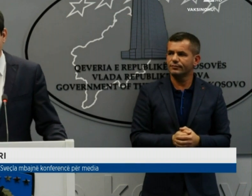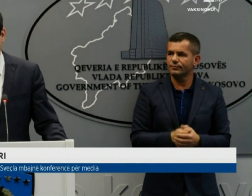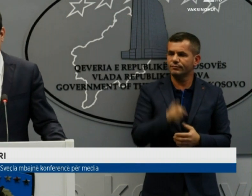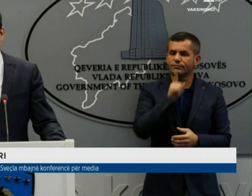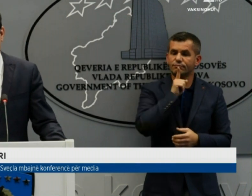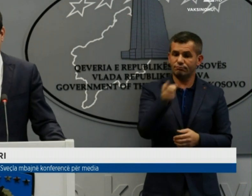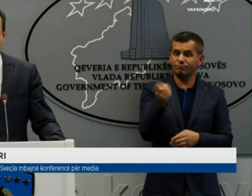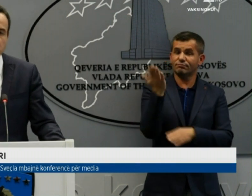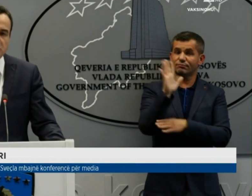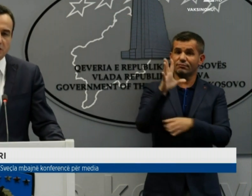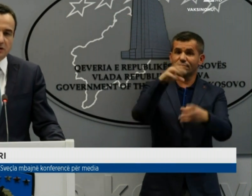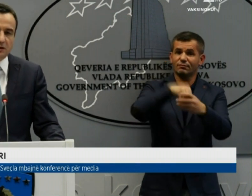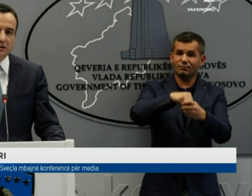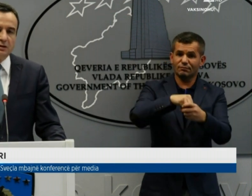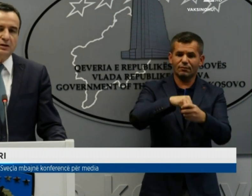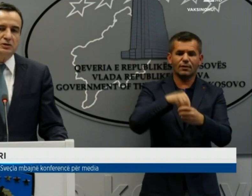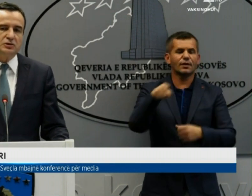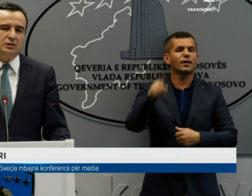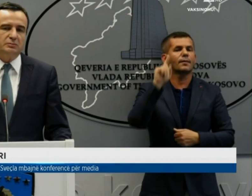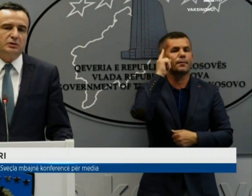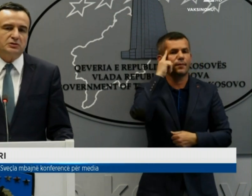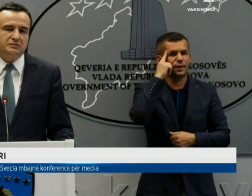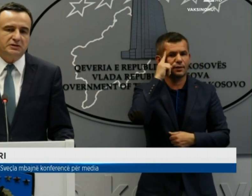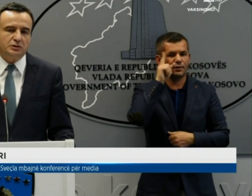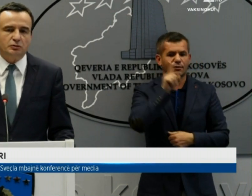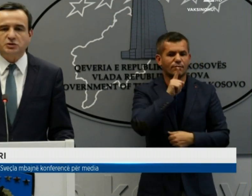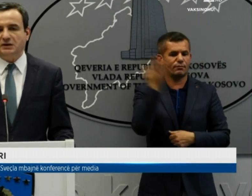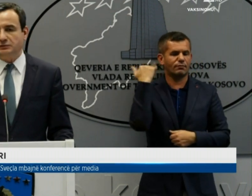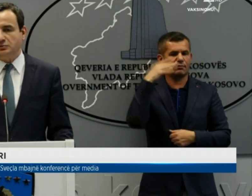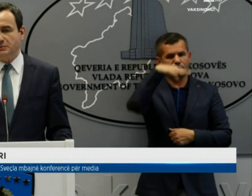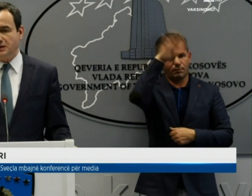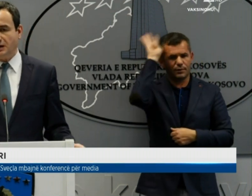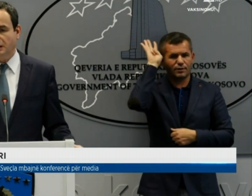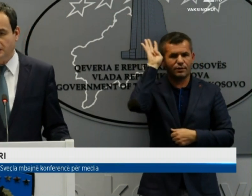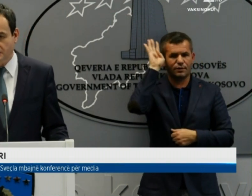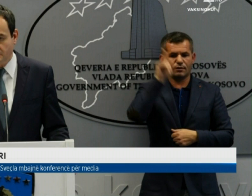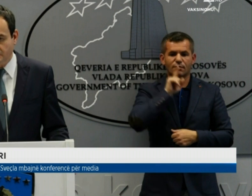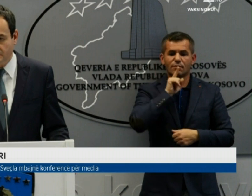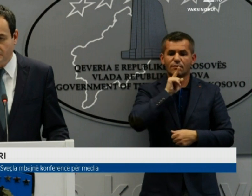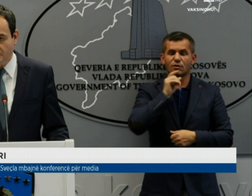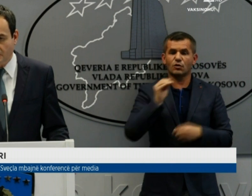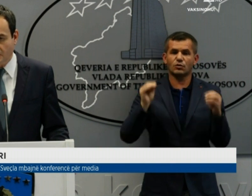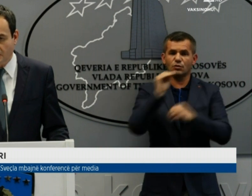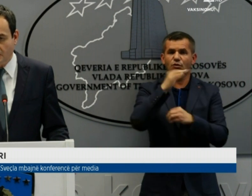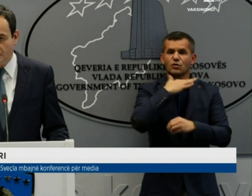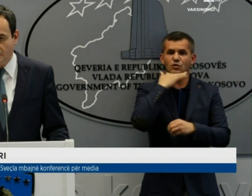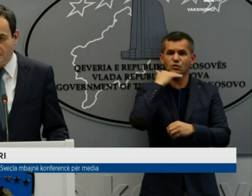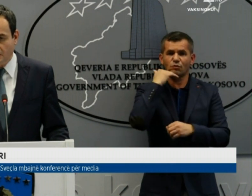atyre zyrtarëve sërbë që konsideronin që Miloševiqi nuk është mjaftueshëm radikal.